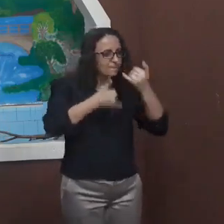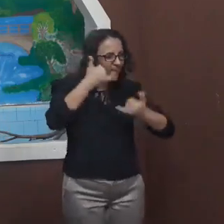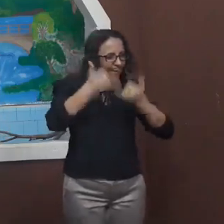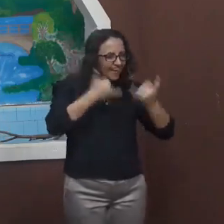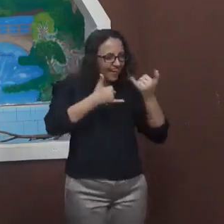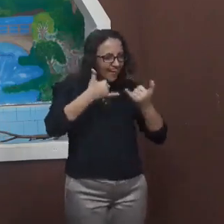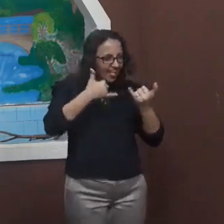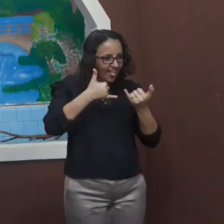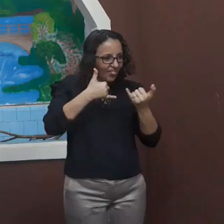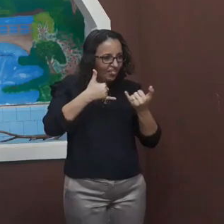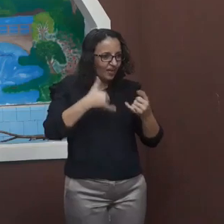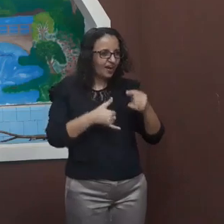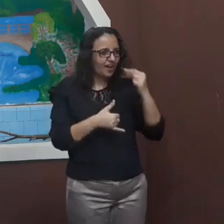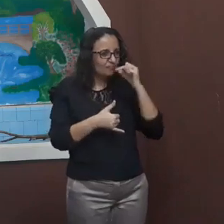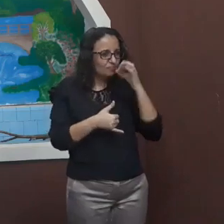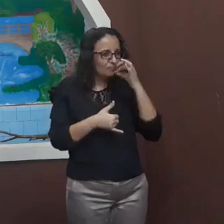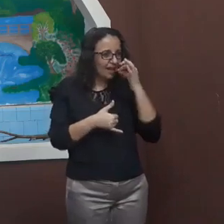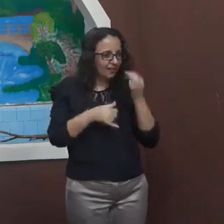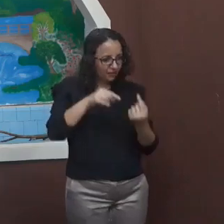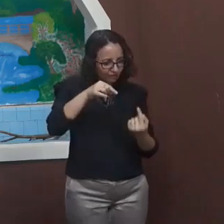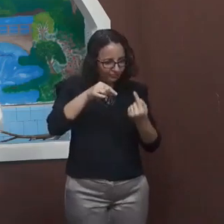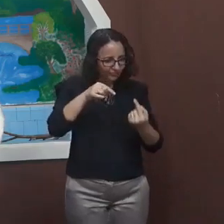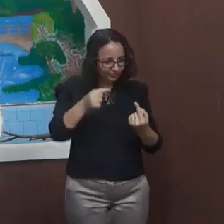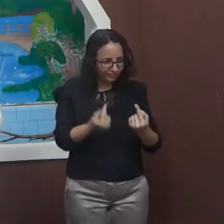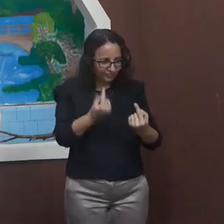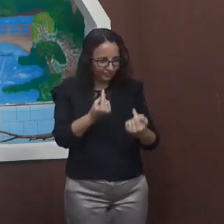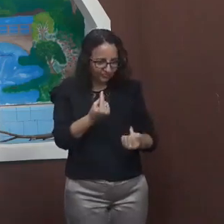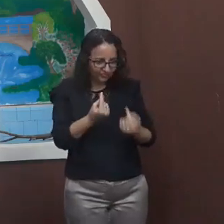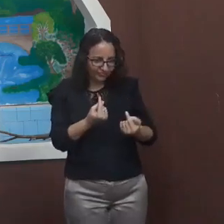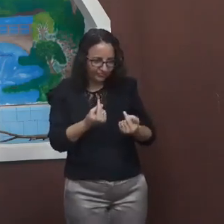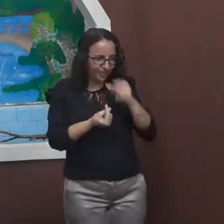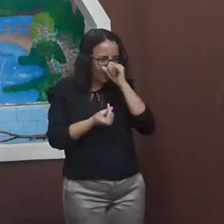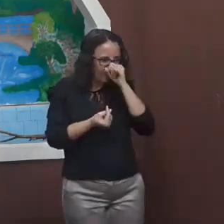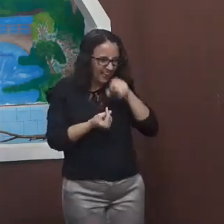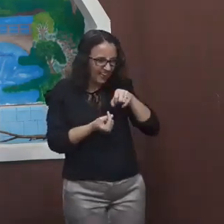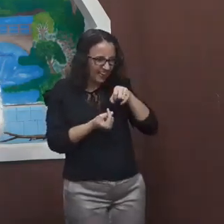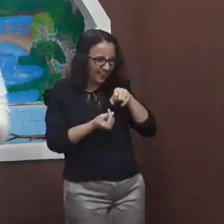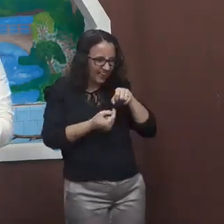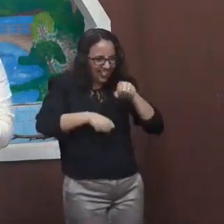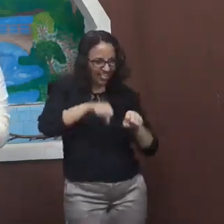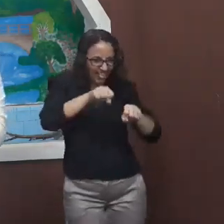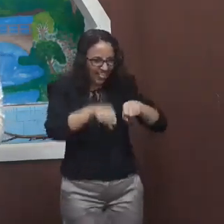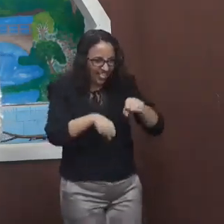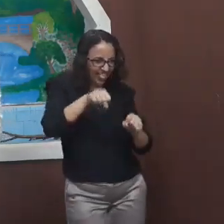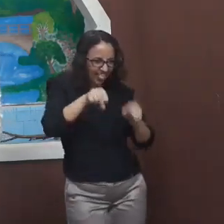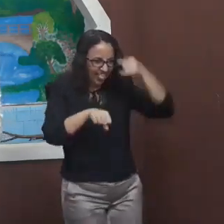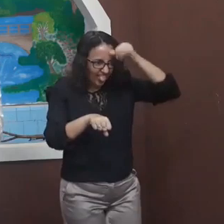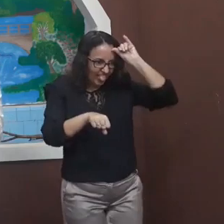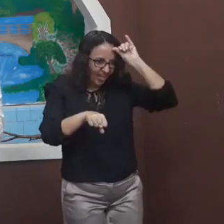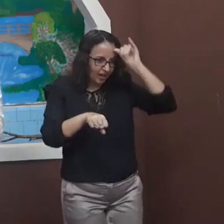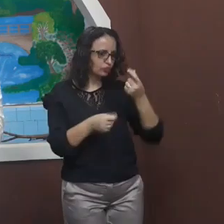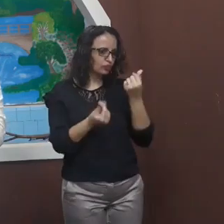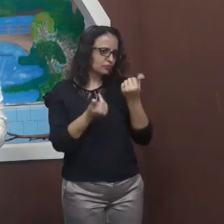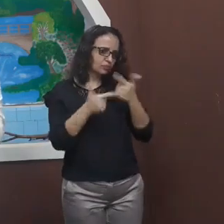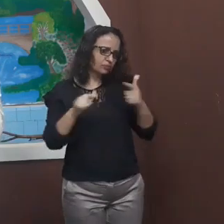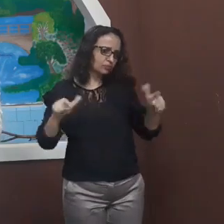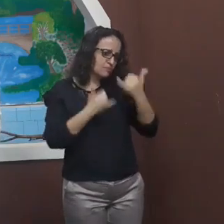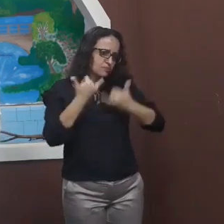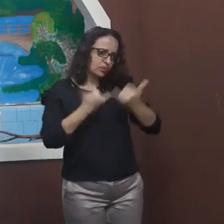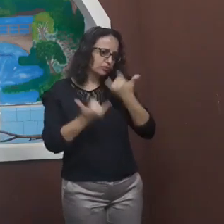uns palitinhos, igual assim já serve, colocava uns palitinhos, não tinha dinheiro nem comprar boizinho, né?